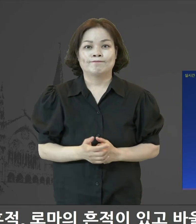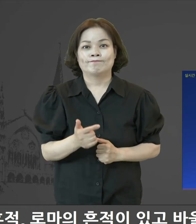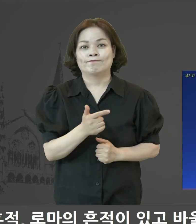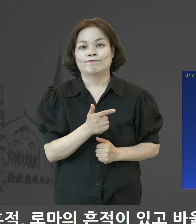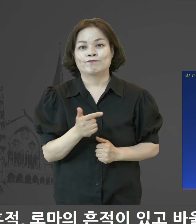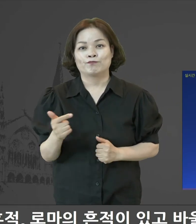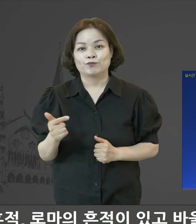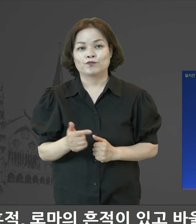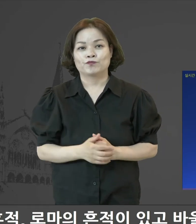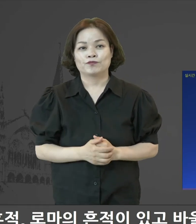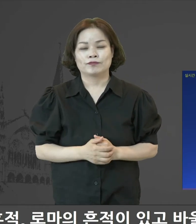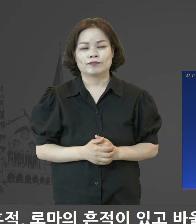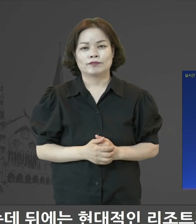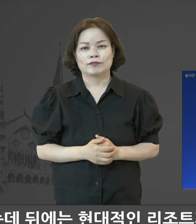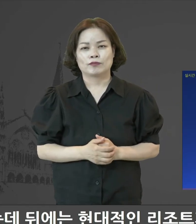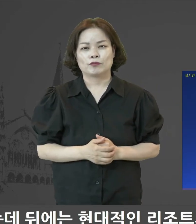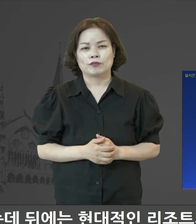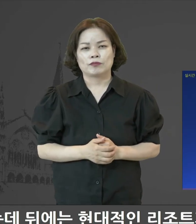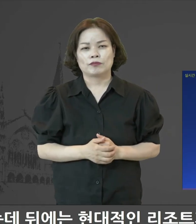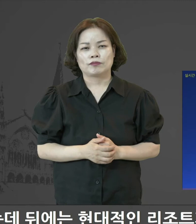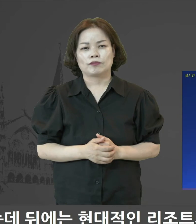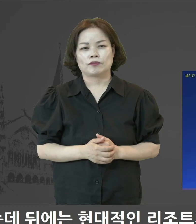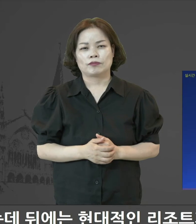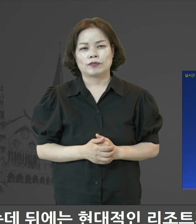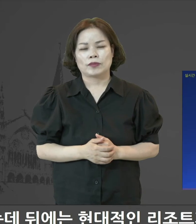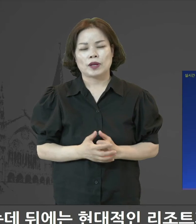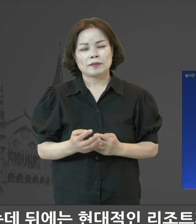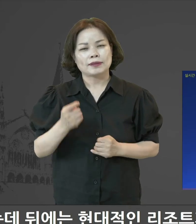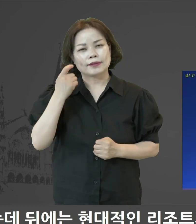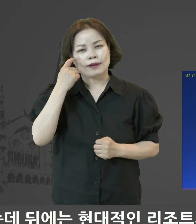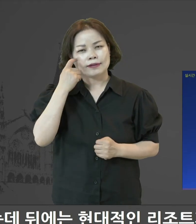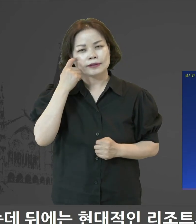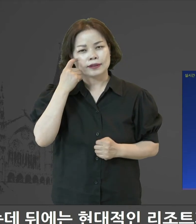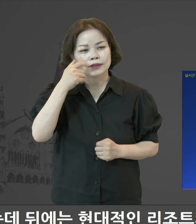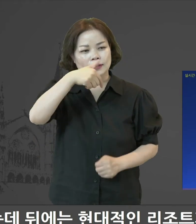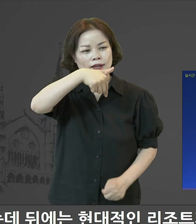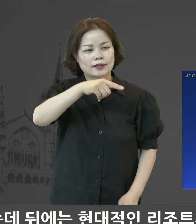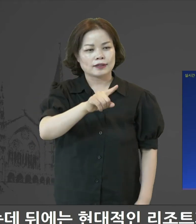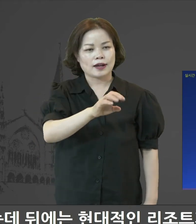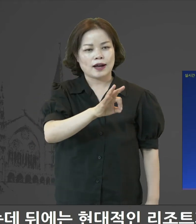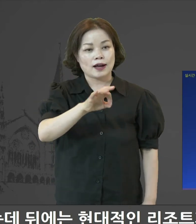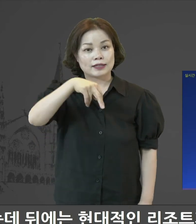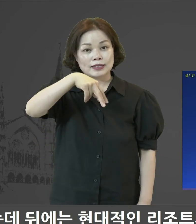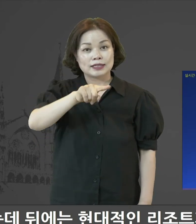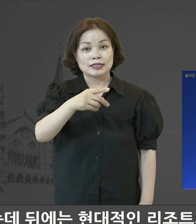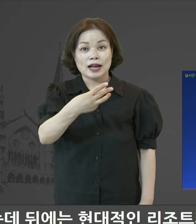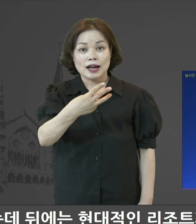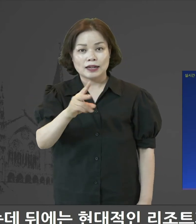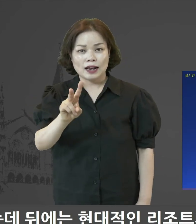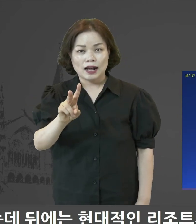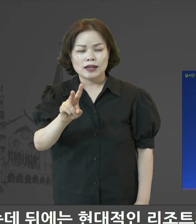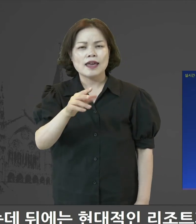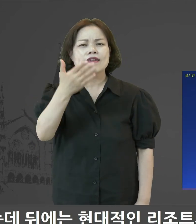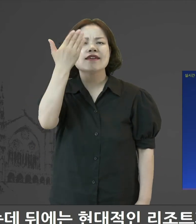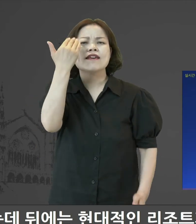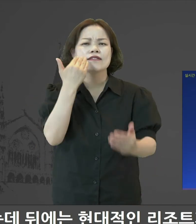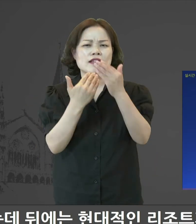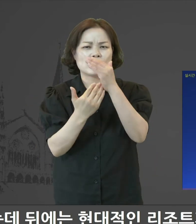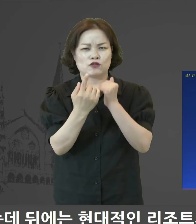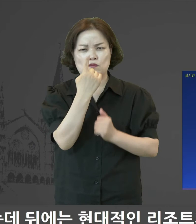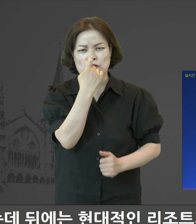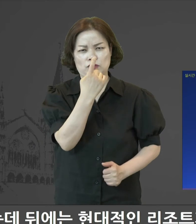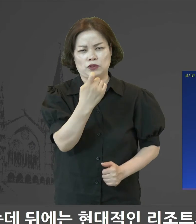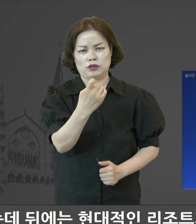굉장히 좀 마음에 많은 생각을 하게 했는데, 이 가이사라 자체가 옛날에도 그렇게 멋진 도시였습니다. 이제 사진 몇 장을